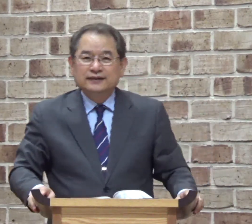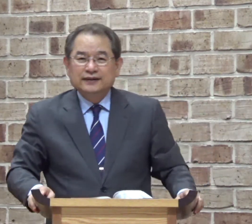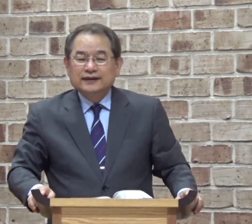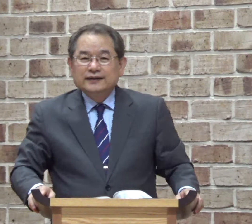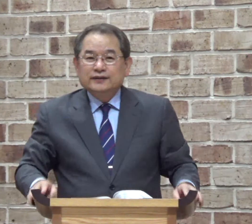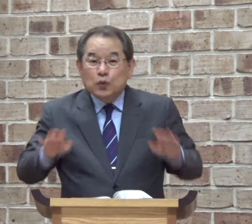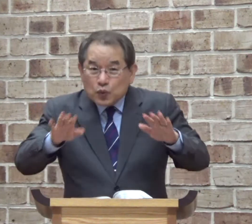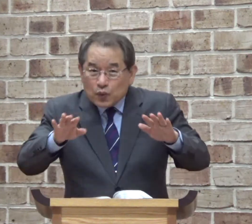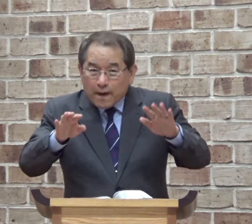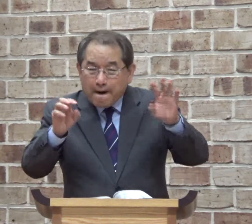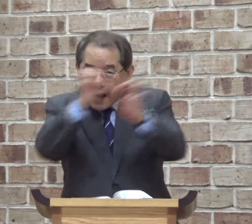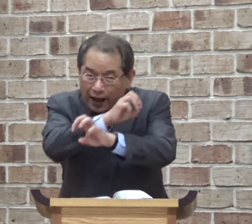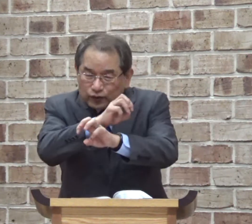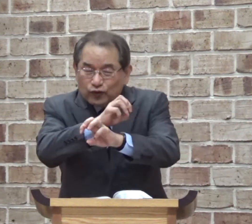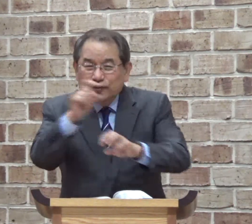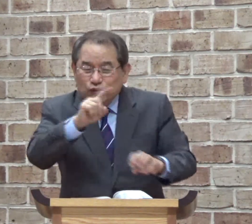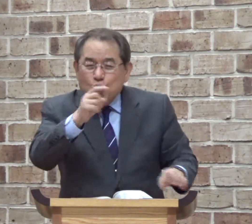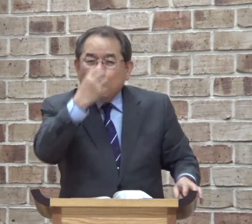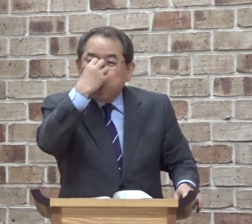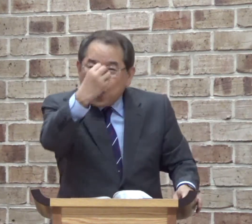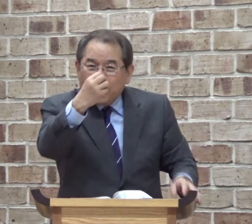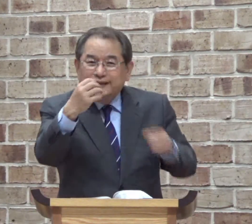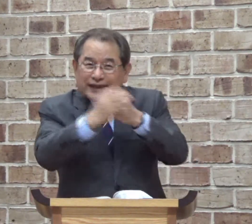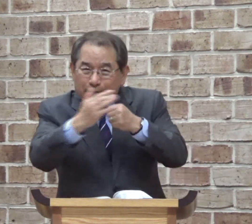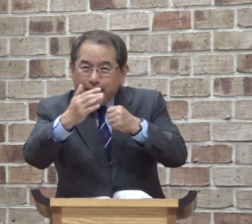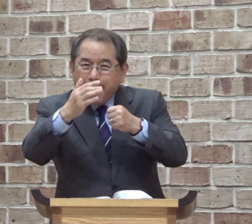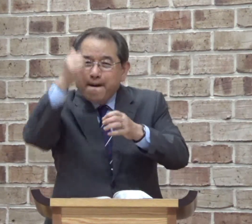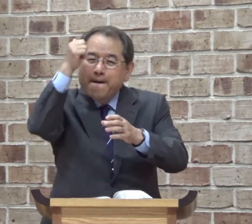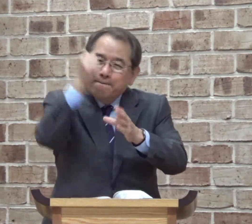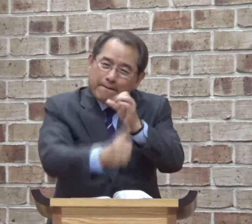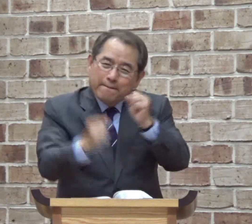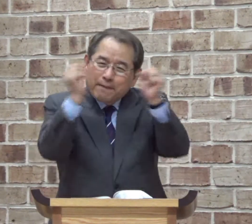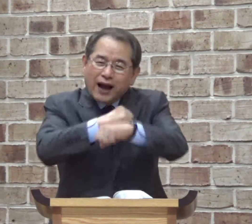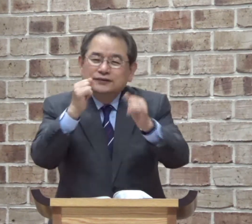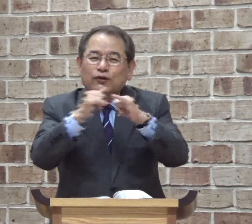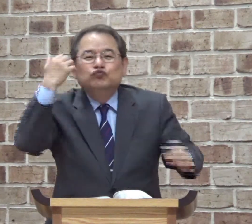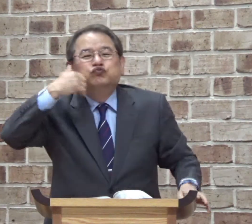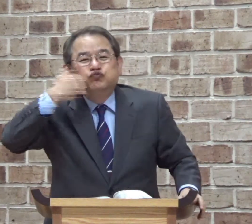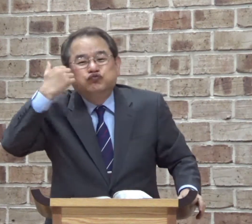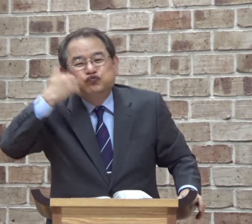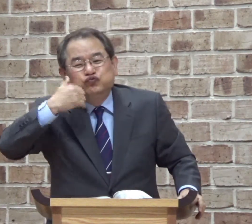바꿔 말하면 교만으로 인해 망하는 사람들은 누구입니까?